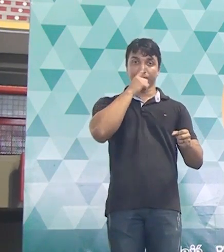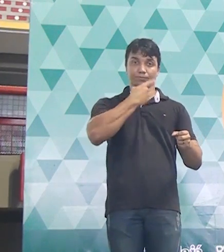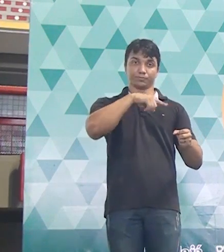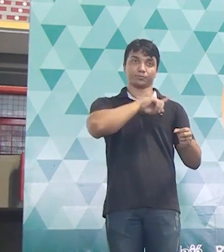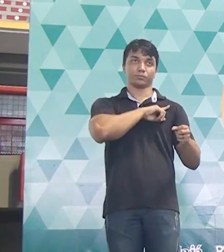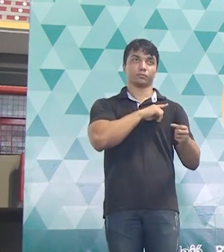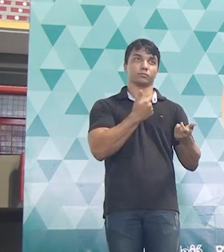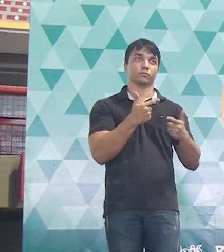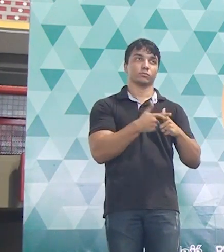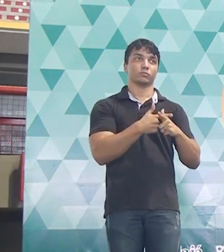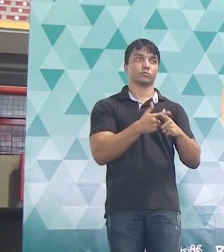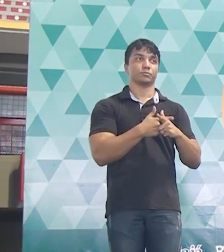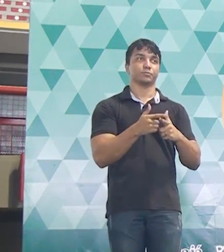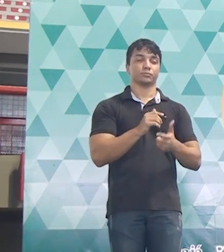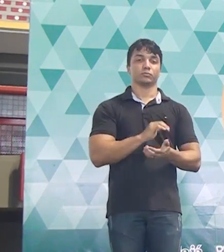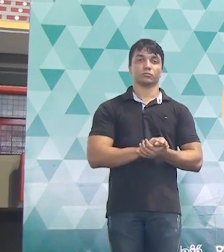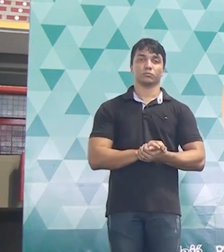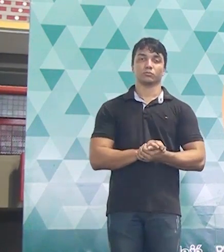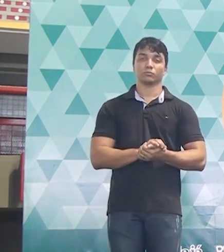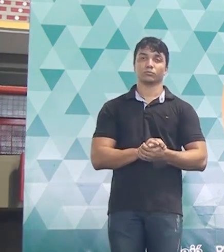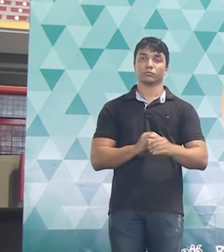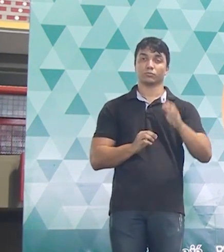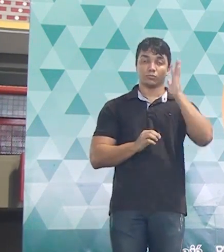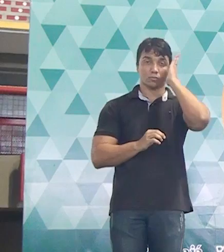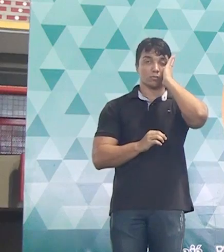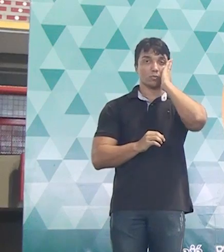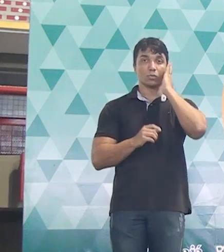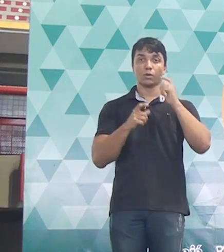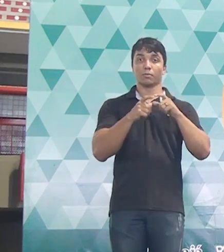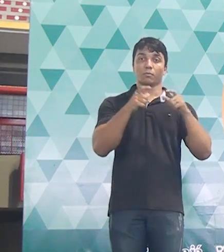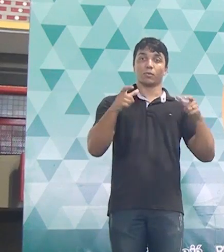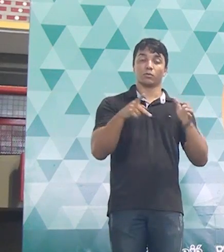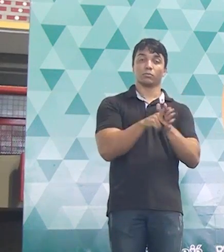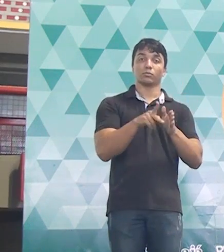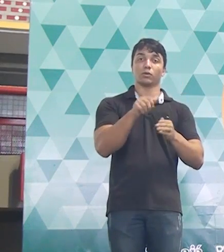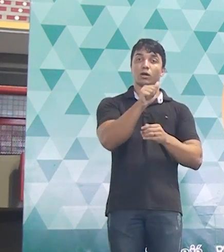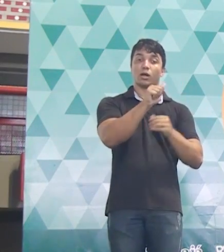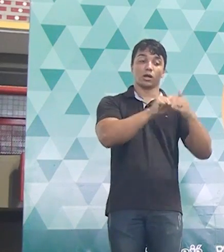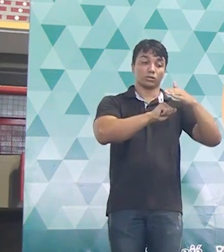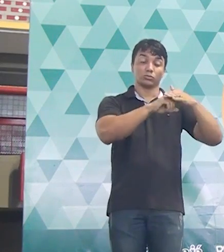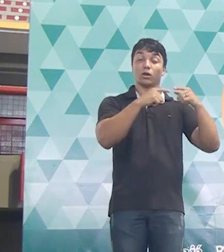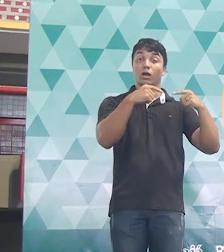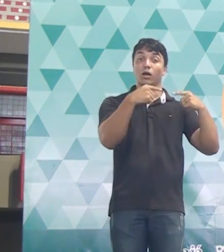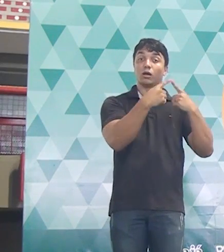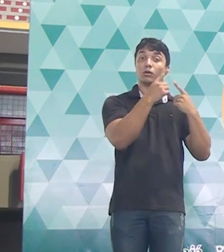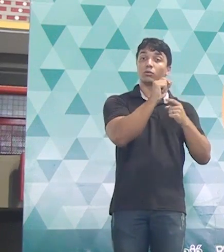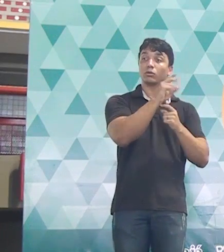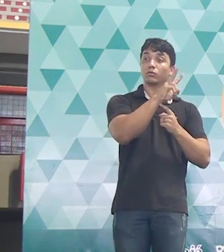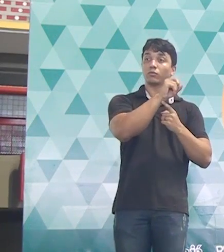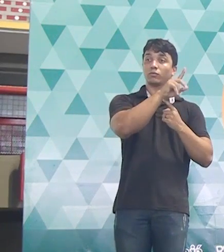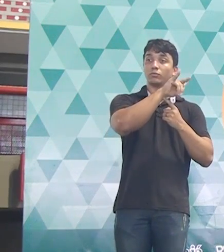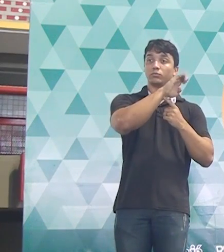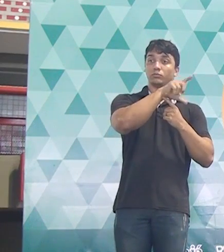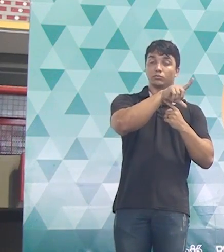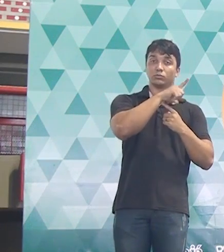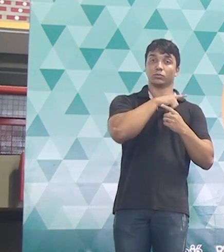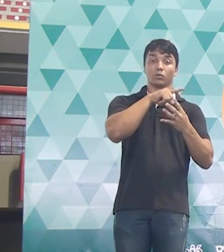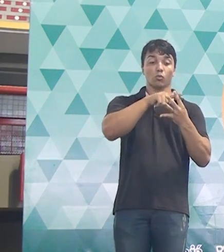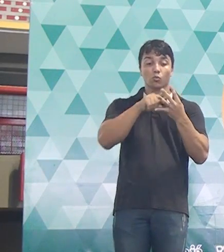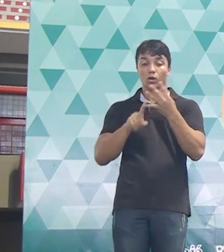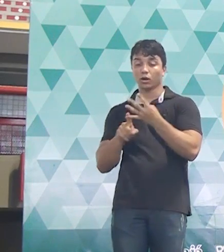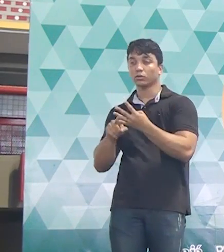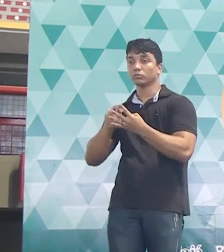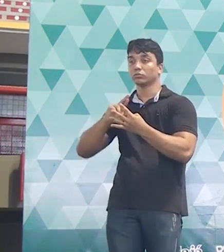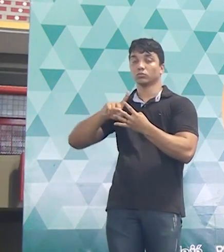corrosivos, eu poderei passar mal. A maioria dos ácidos é volátil. Só existem 4